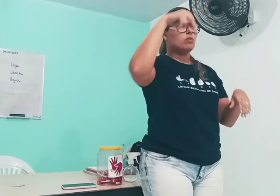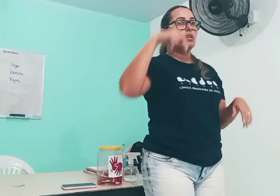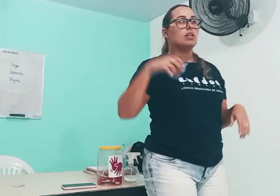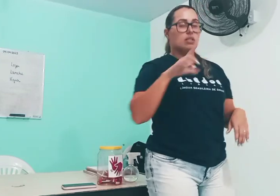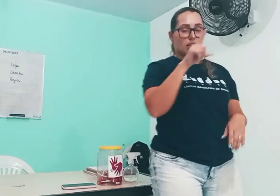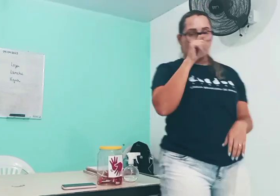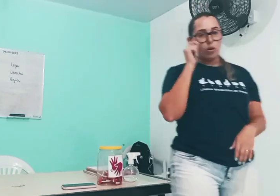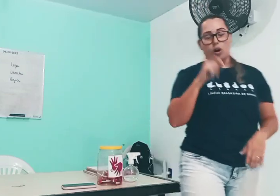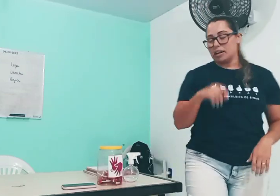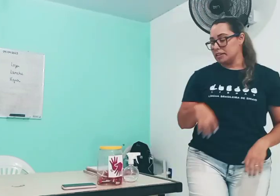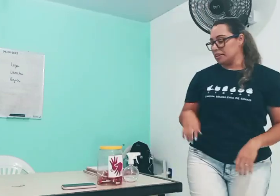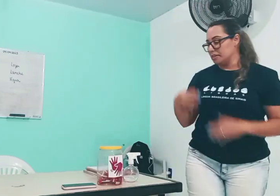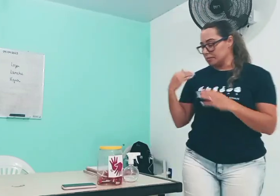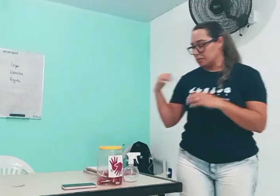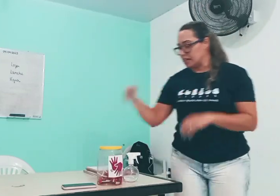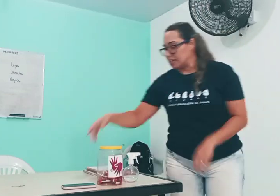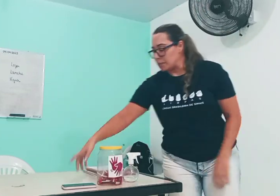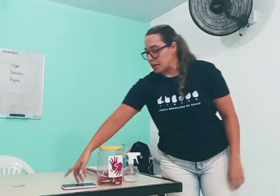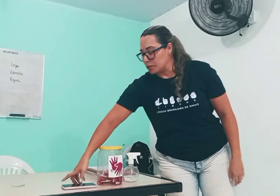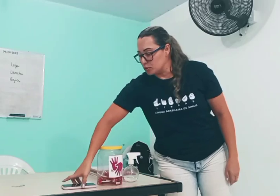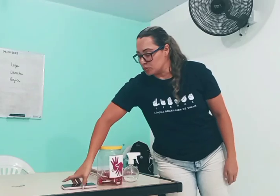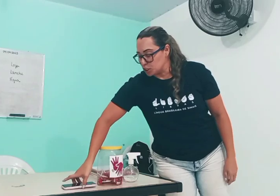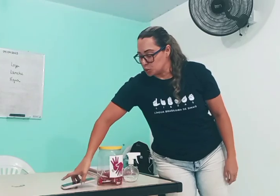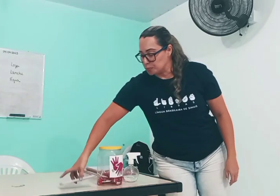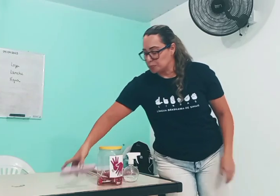Tá bom? Você escolhe e manda lá para mim no vídeo.